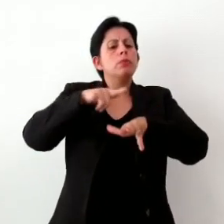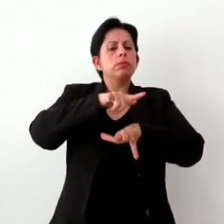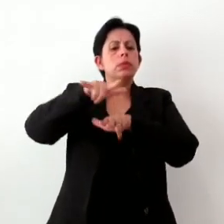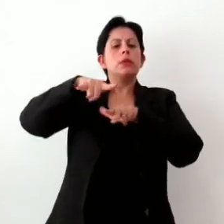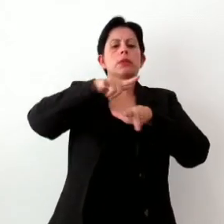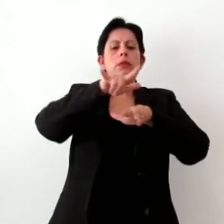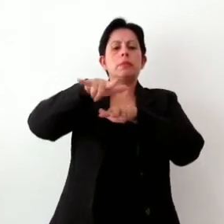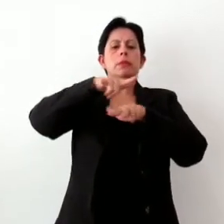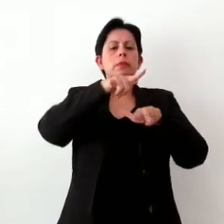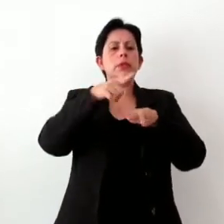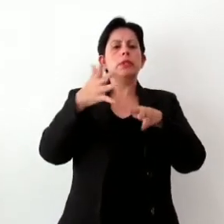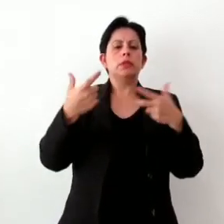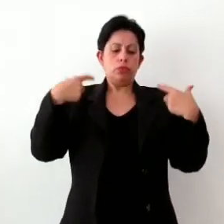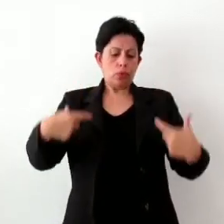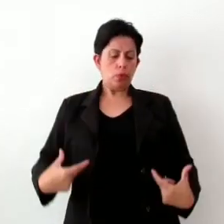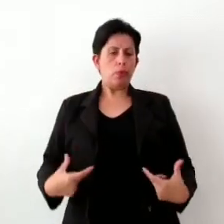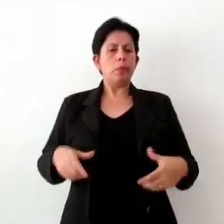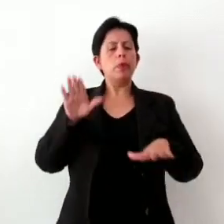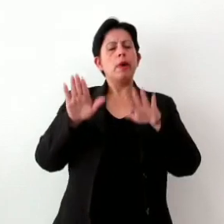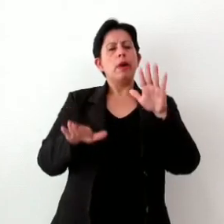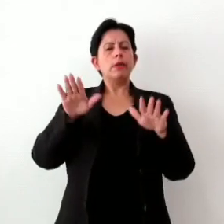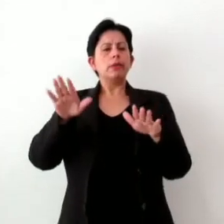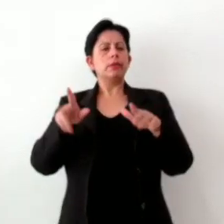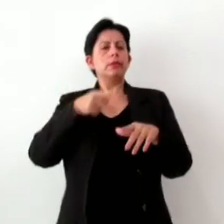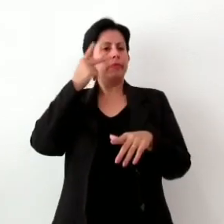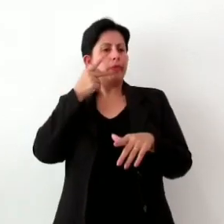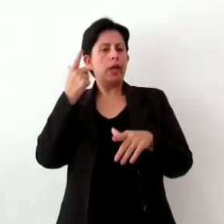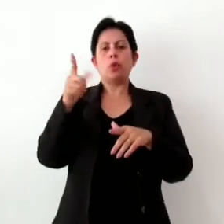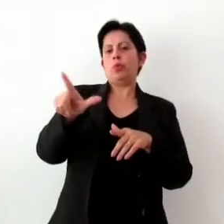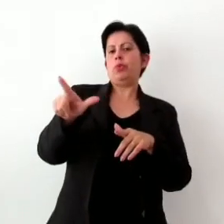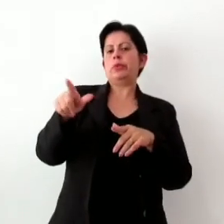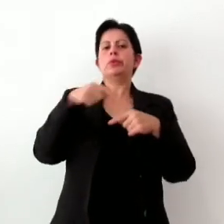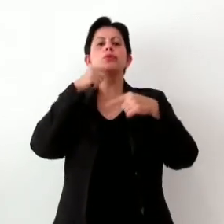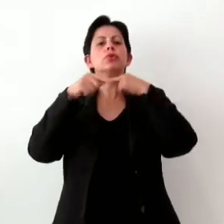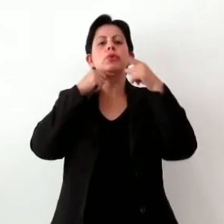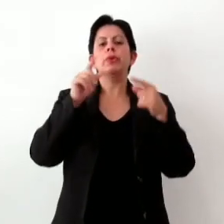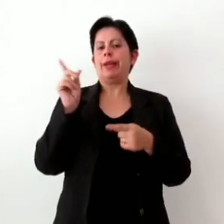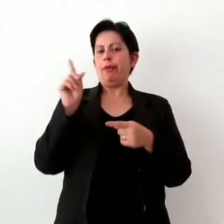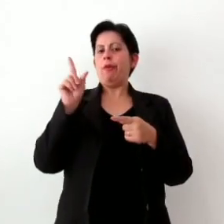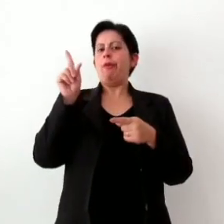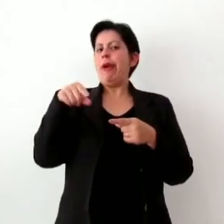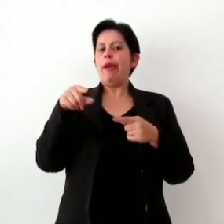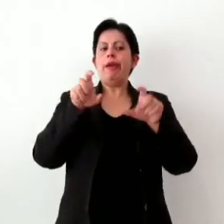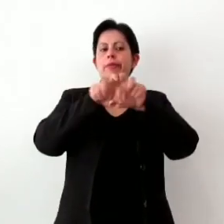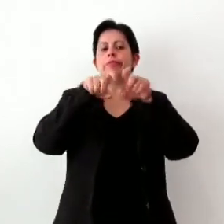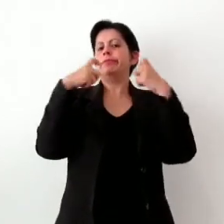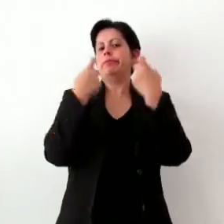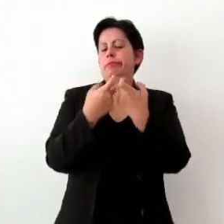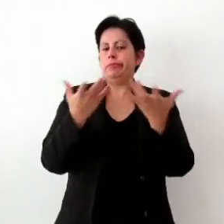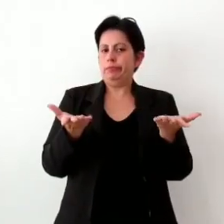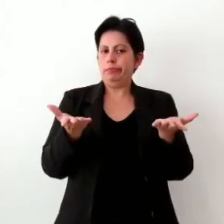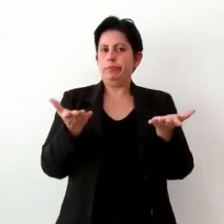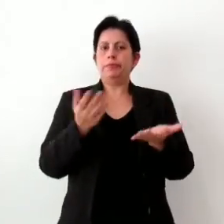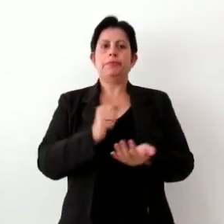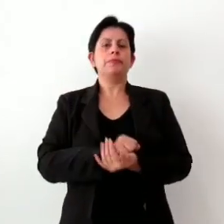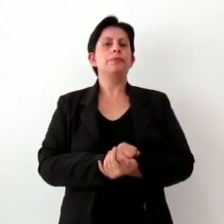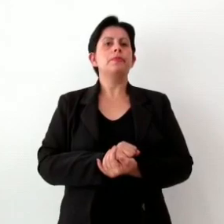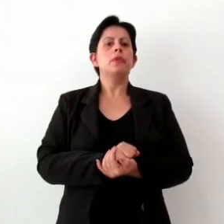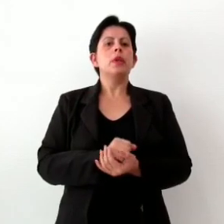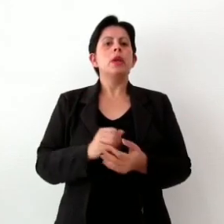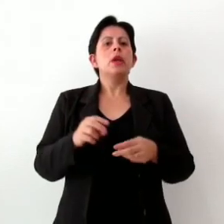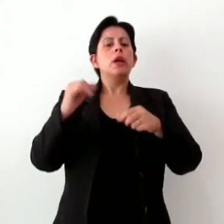manipulação do corpo muitas vezes diz respeito a outras questões que não são questões referentes ao campo da sexualidade.